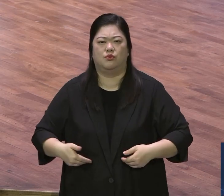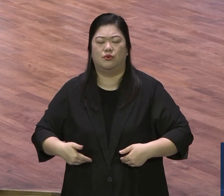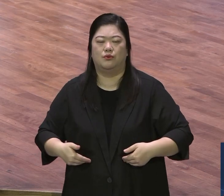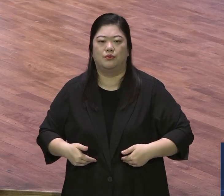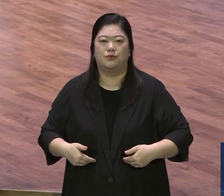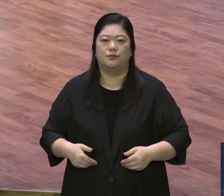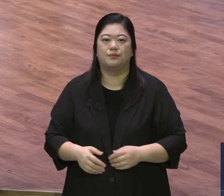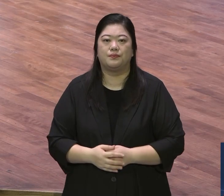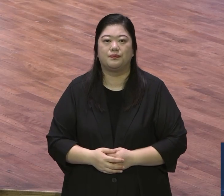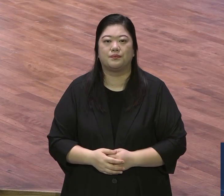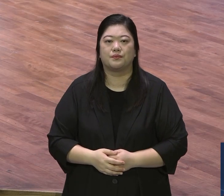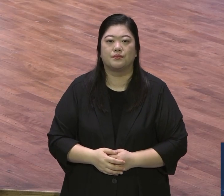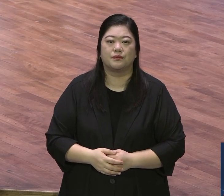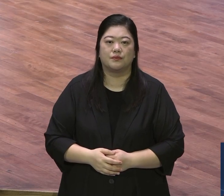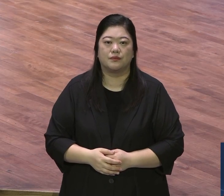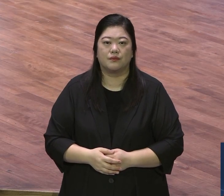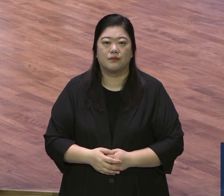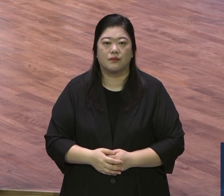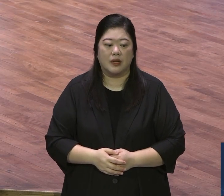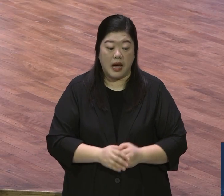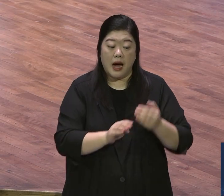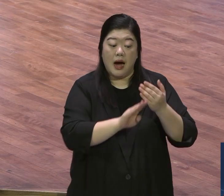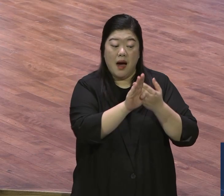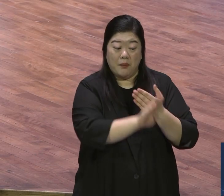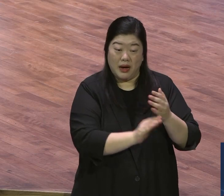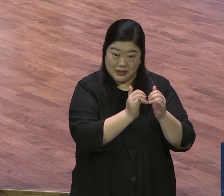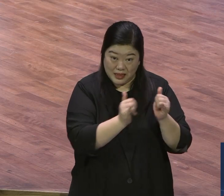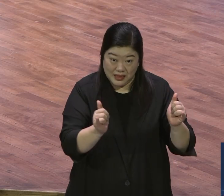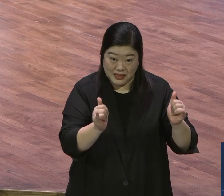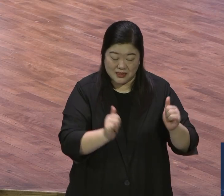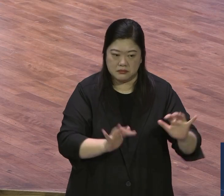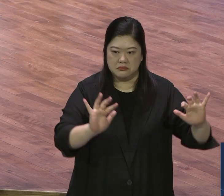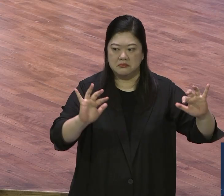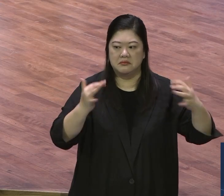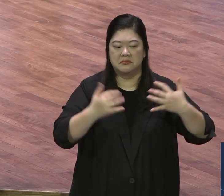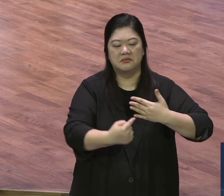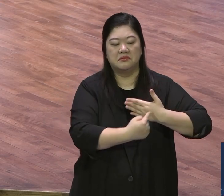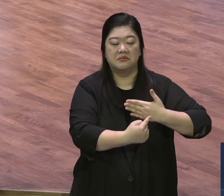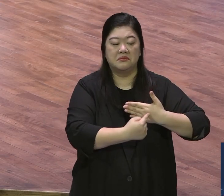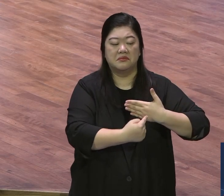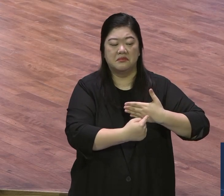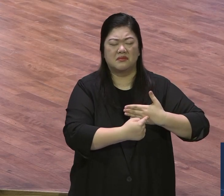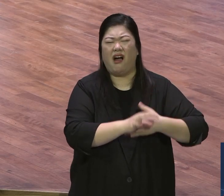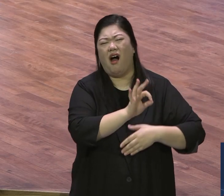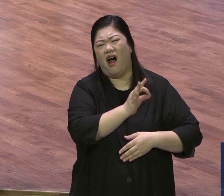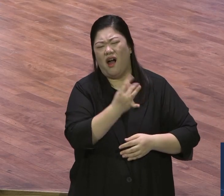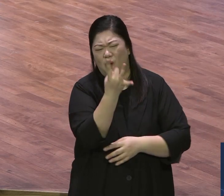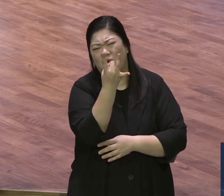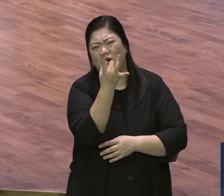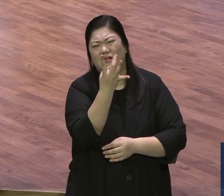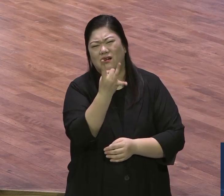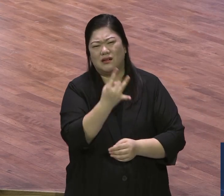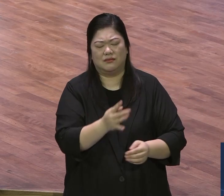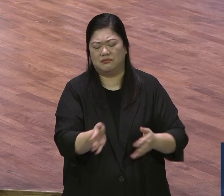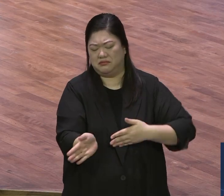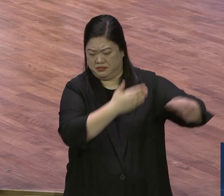오늘 본문에서 바르션들은 그렇다 치더라도 세례요한의 이 제자들까지도 지금 종교생활하고